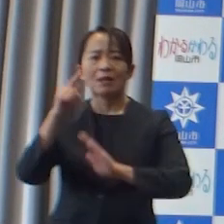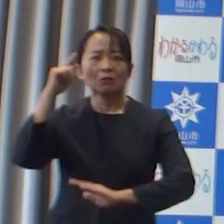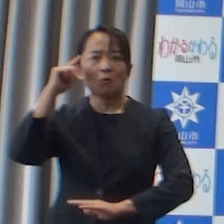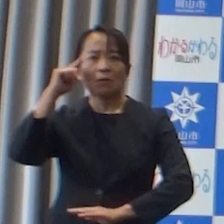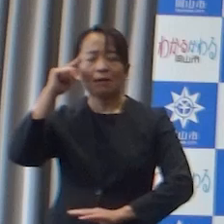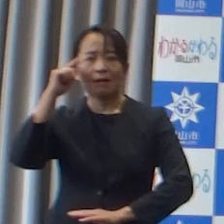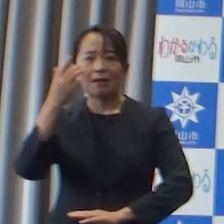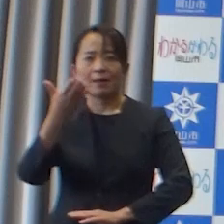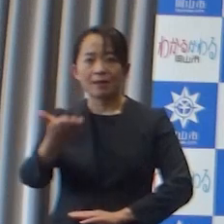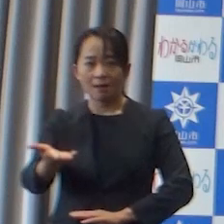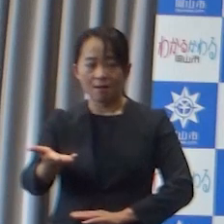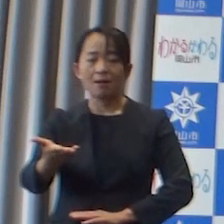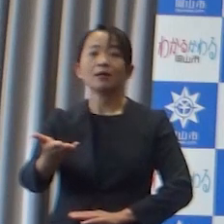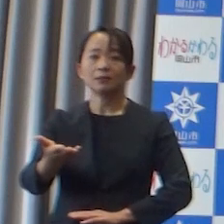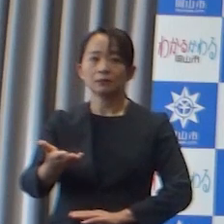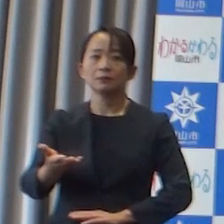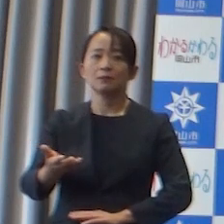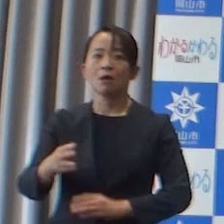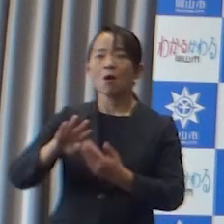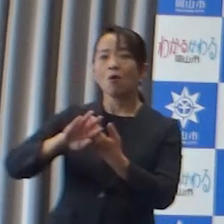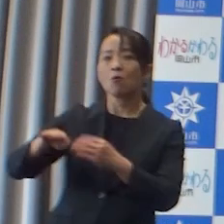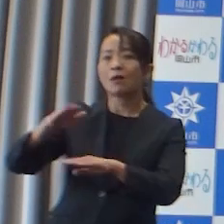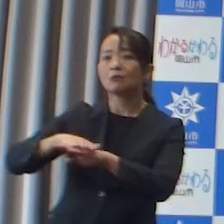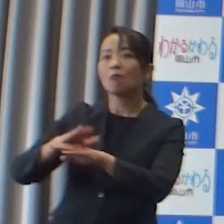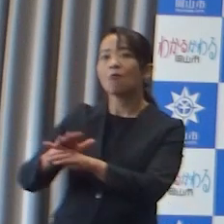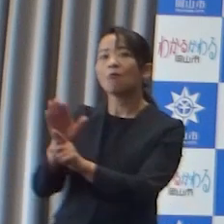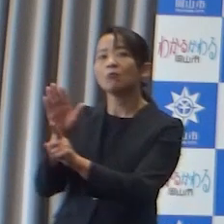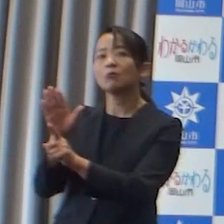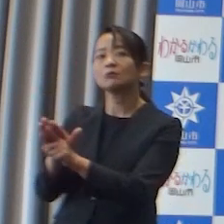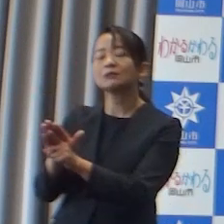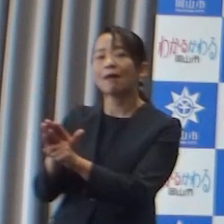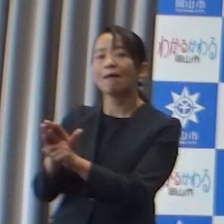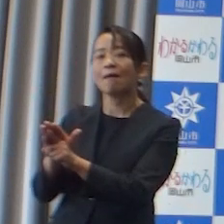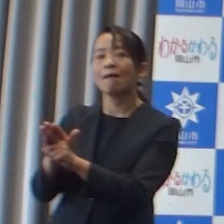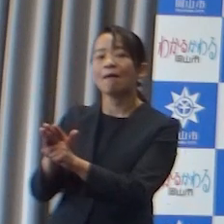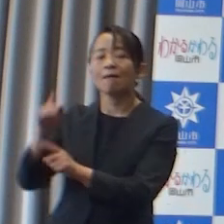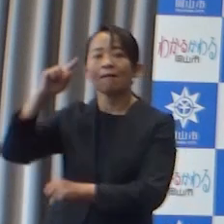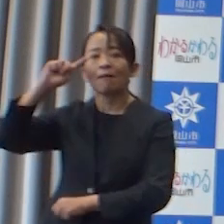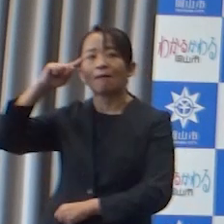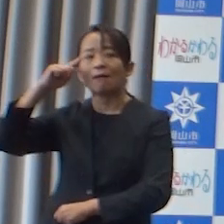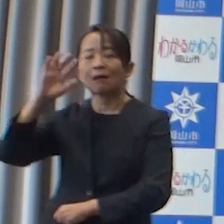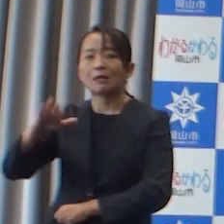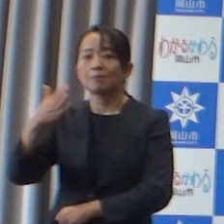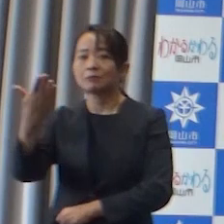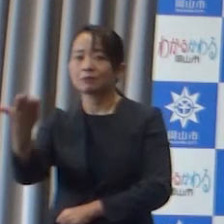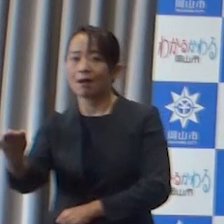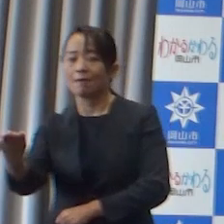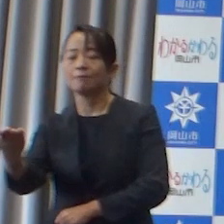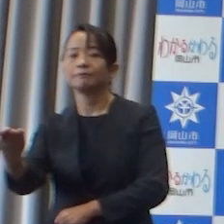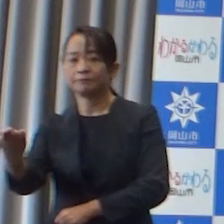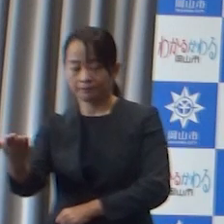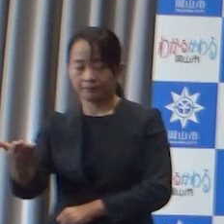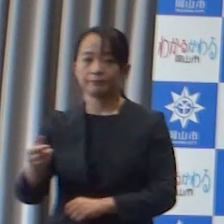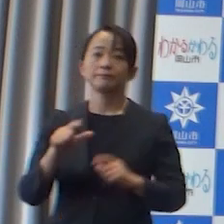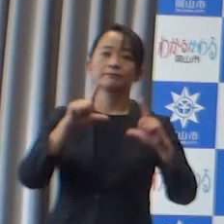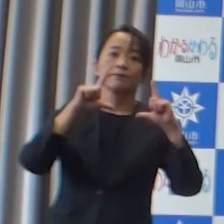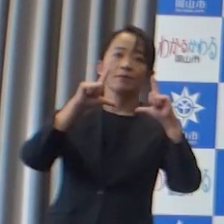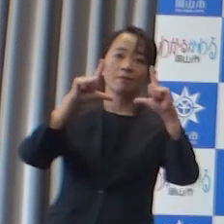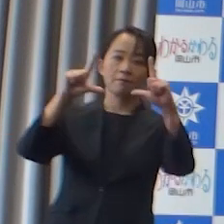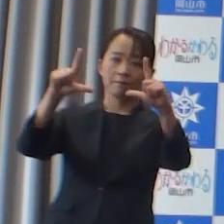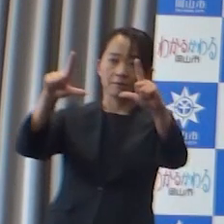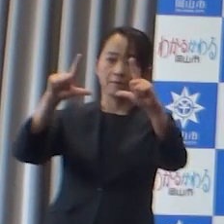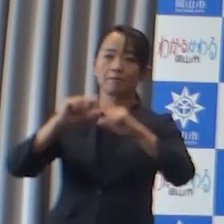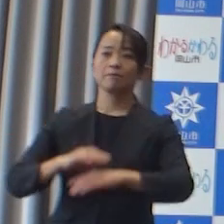せていただきたいのと、まあ、今後また違った形での支援というのは検討されているのかというのをお聞かせいただけますでしょうか。 はい、